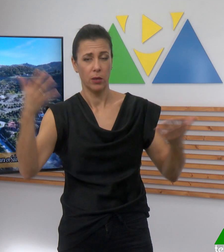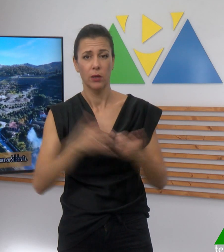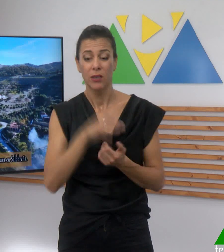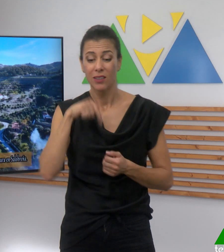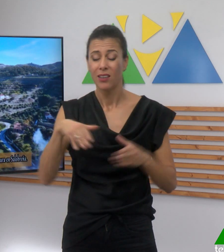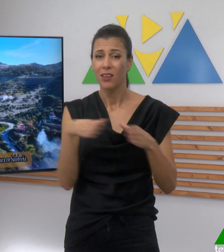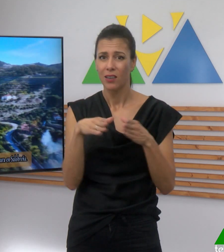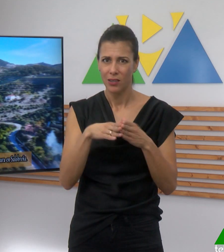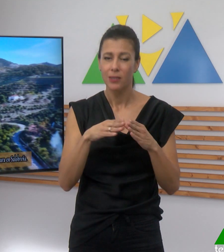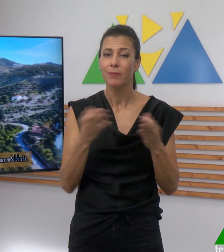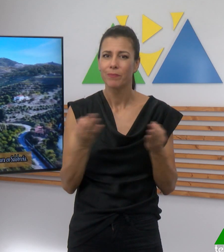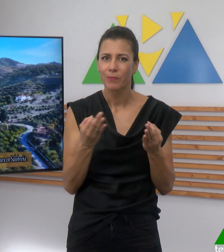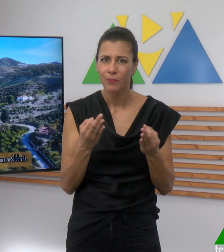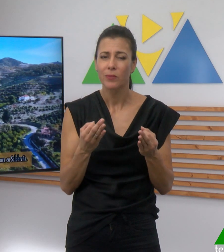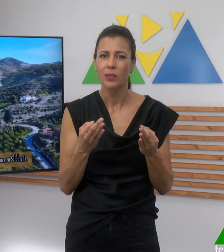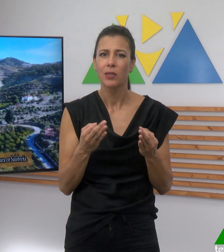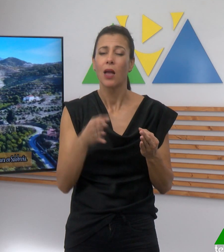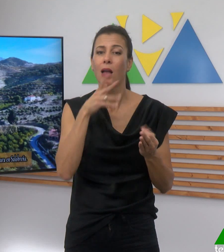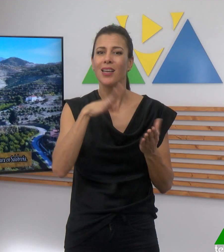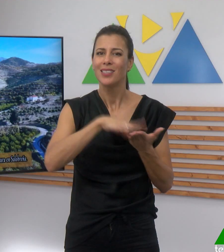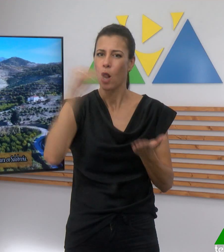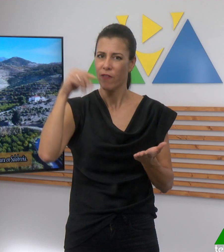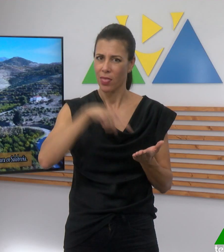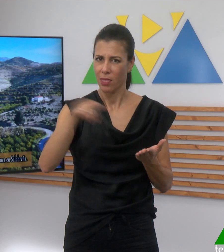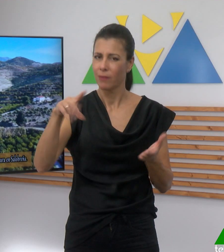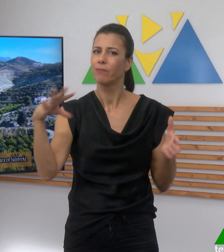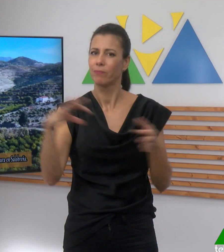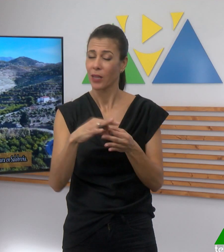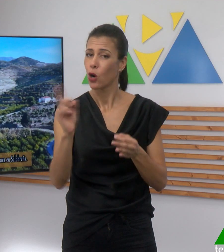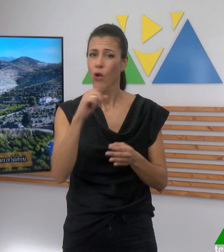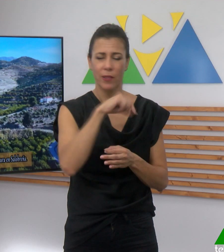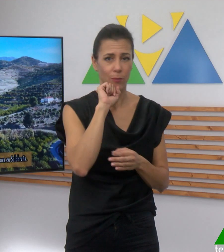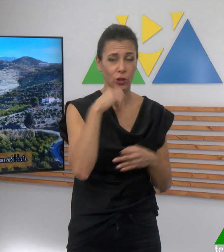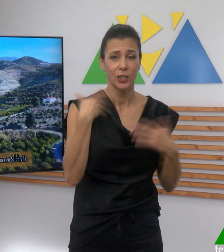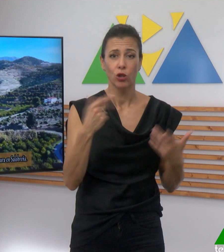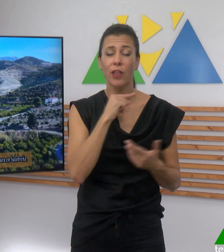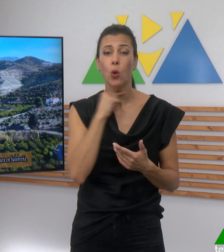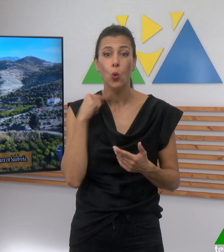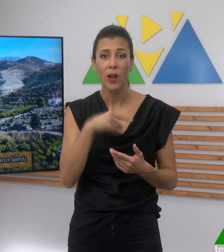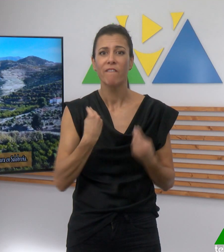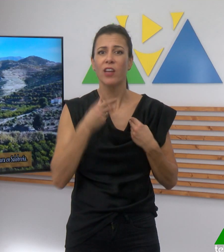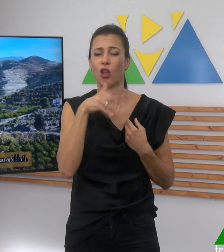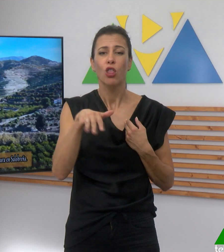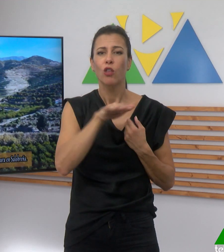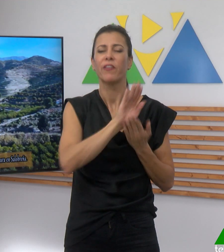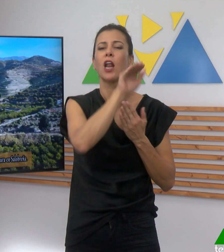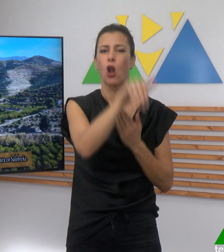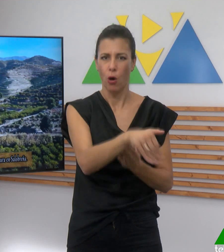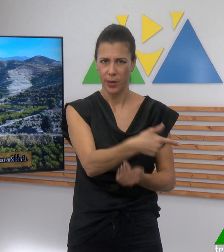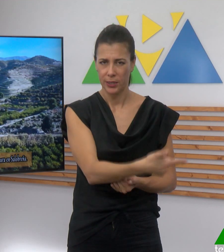pertenecía a la de salobreña a la de motriz y el cura de aquí vivía lobres el mismo cura de de lobres era el cura